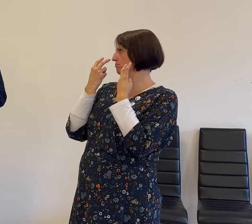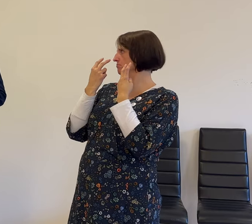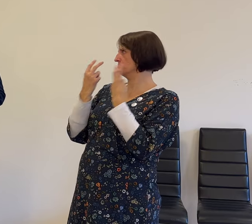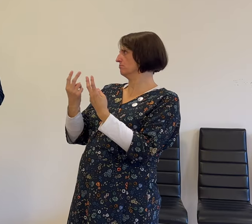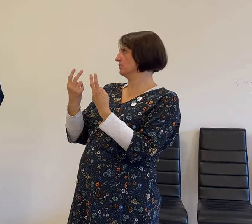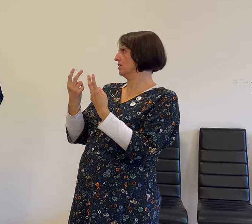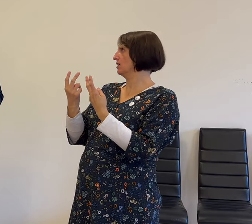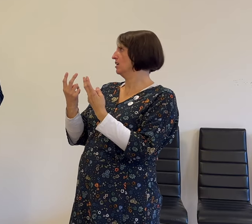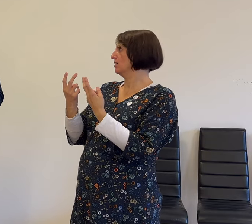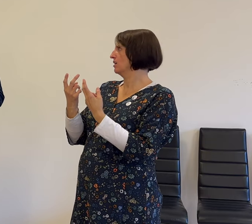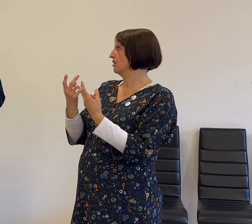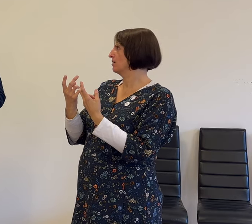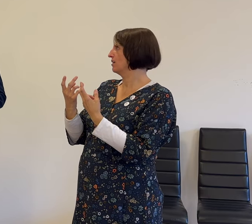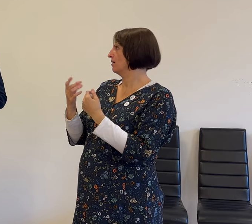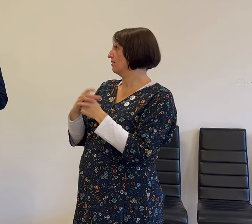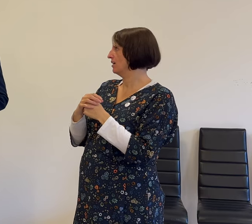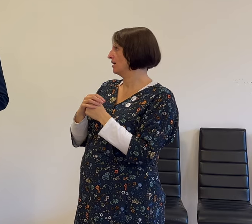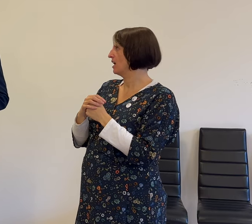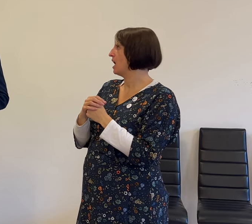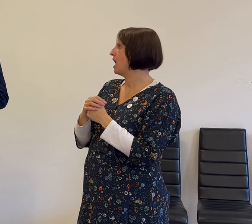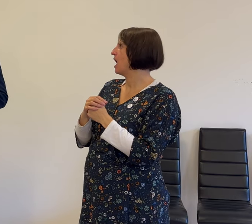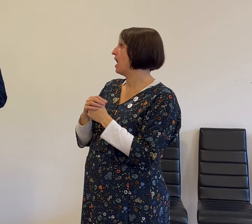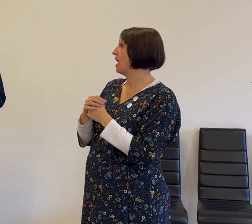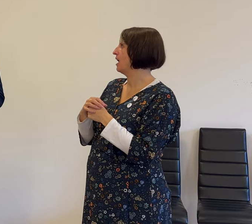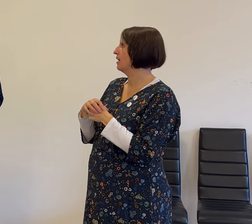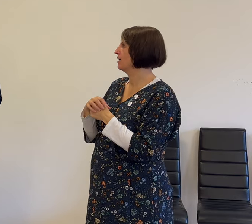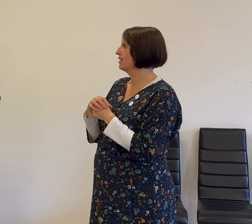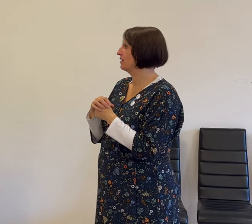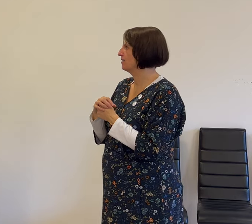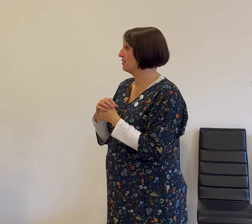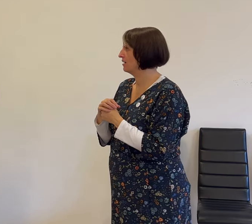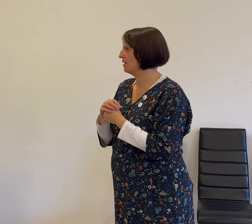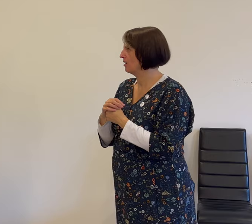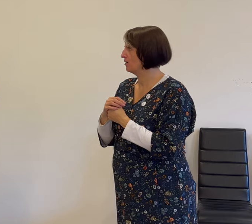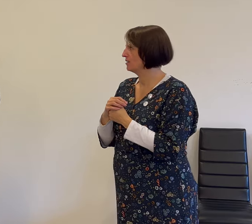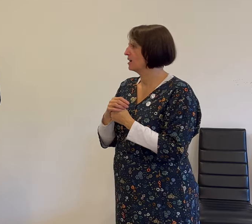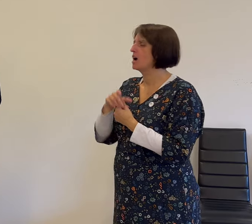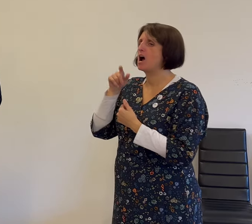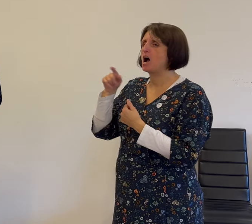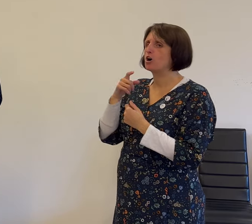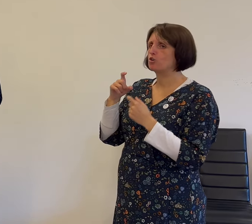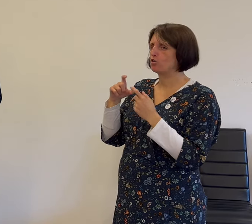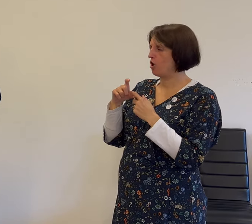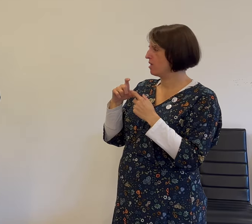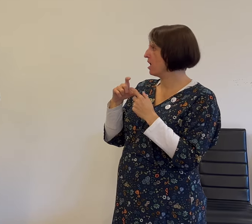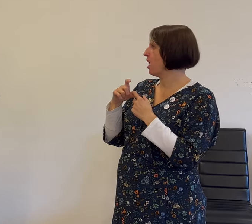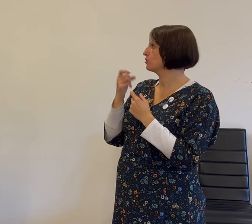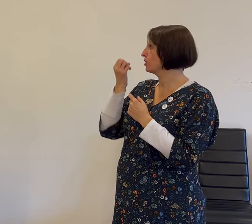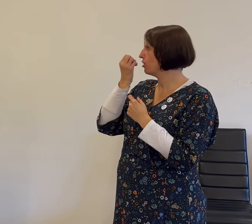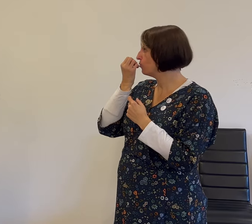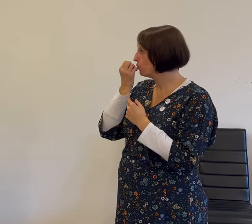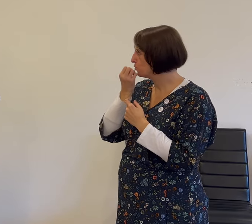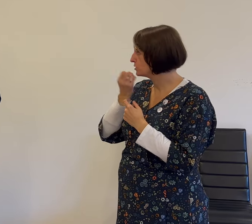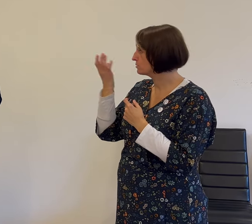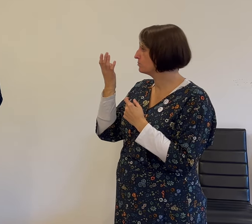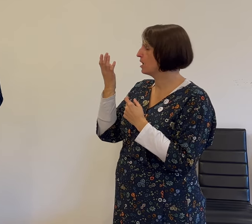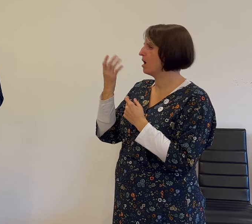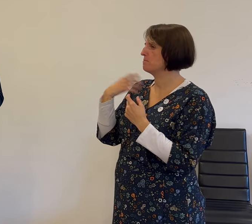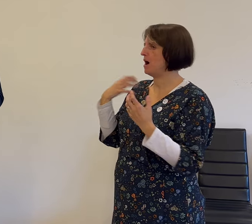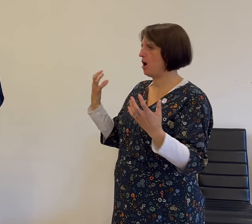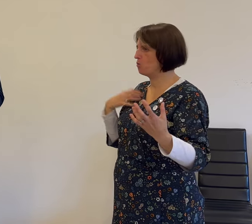zjistíme, že Goliáš nejenom, že je obr, nejenom, že je mimořádně úspěšný, ale má také super